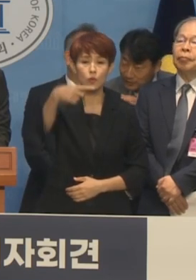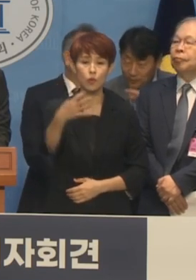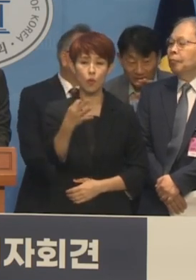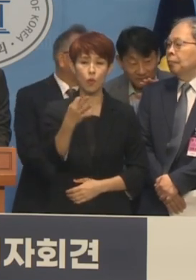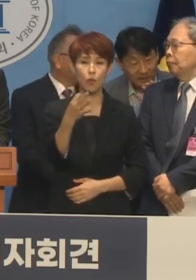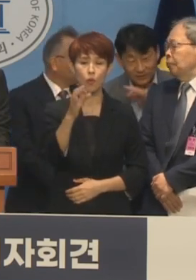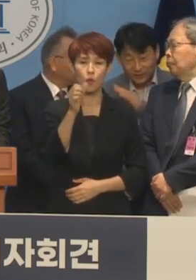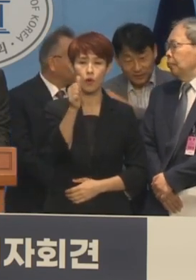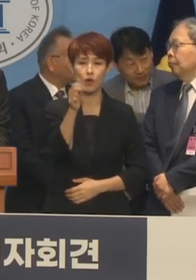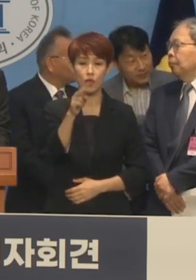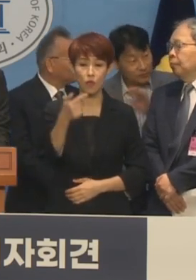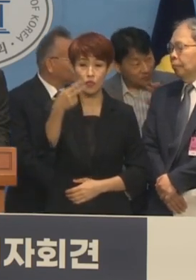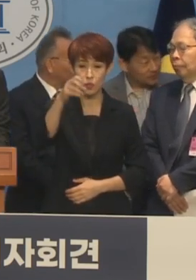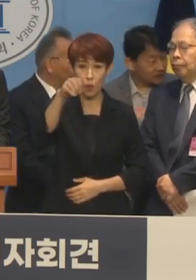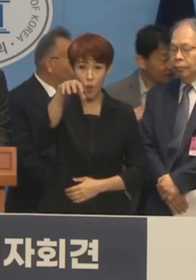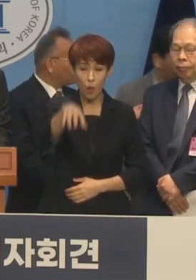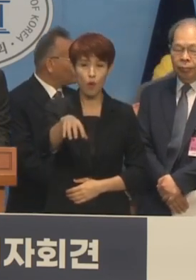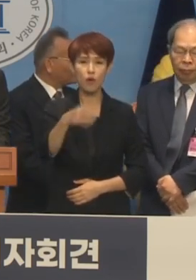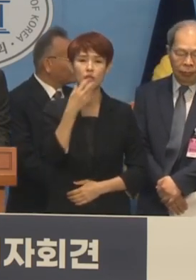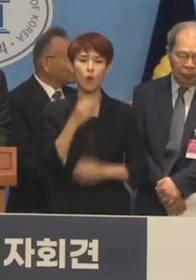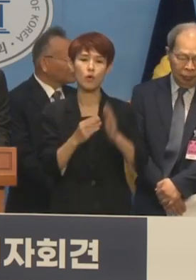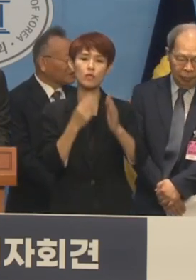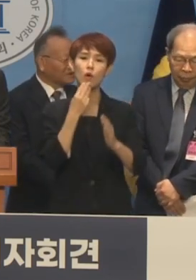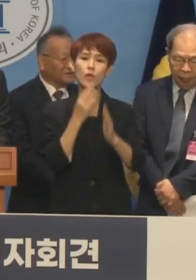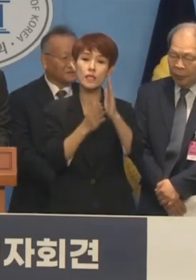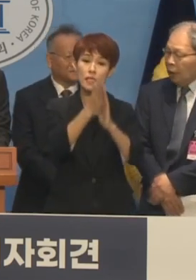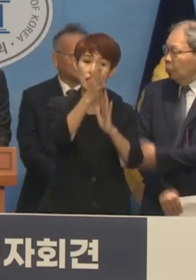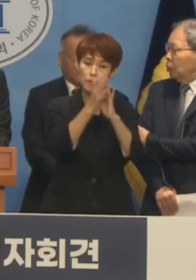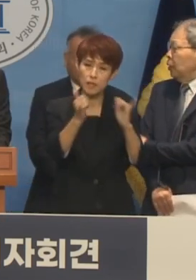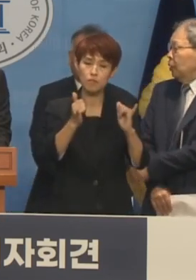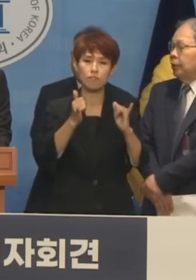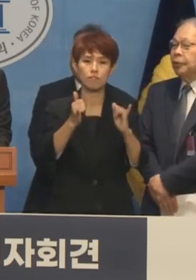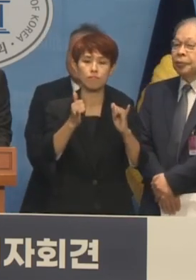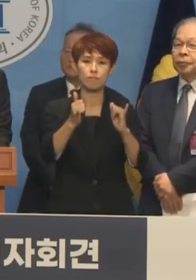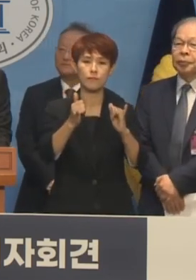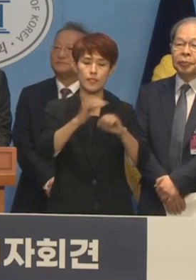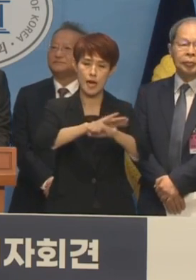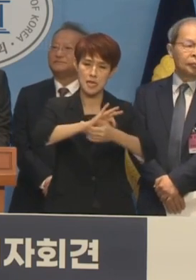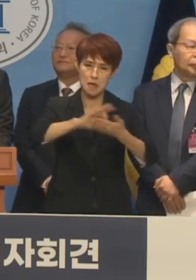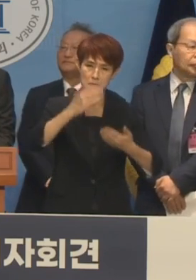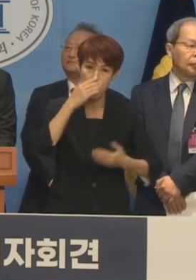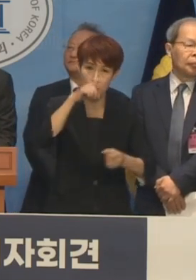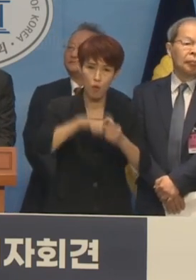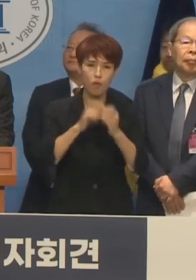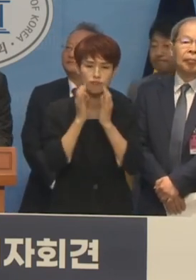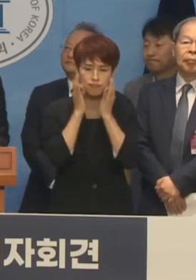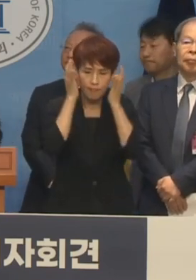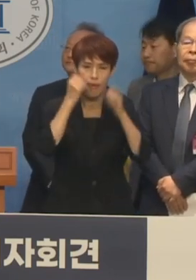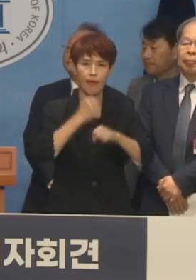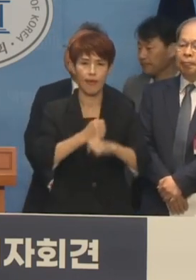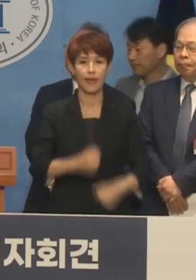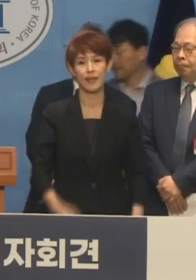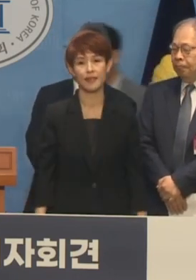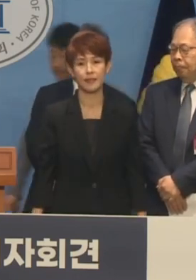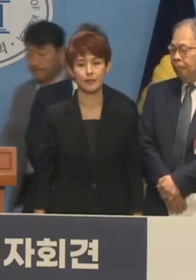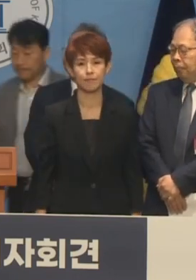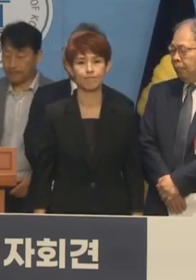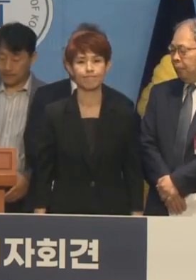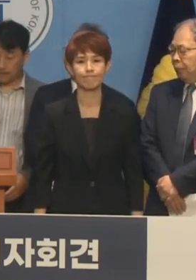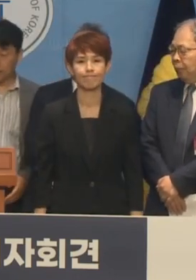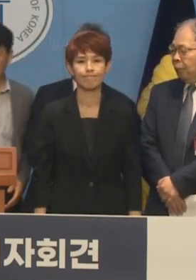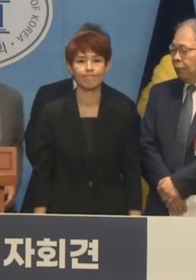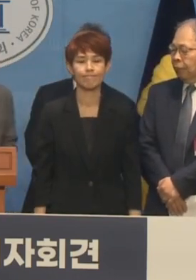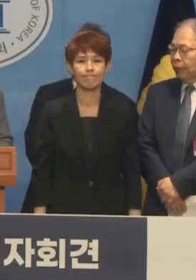광장이 서울특별시민의 품으로 온전히 남을 수 있도록 앞으로 최선을 다하겠습니다. 감사합니다.